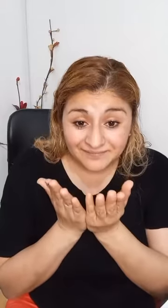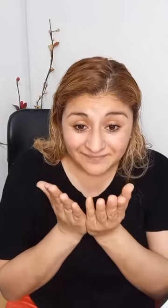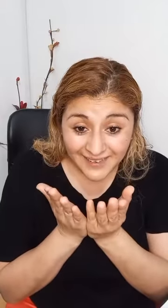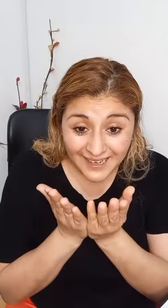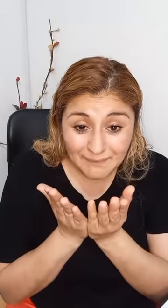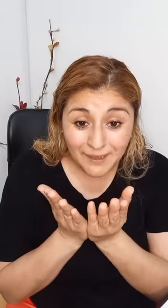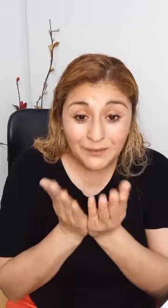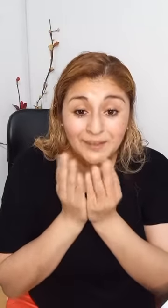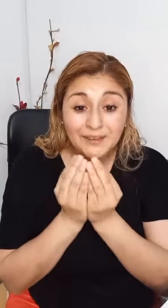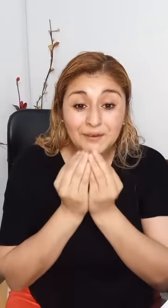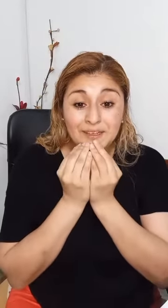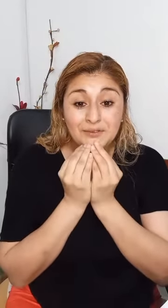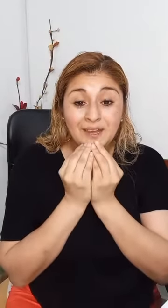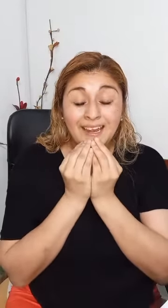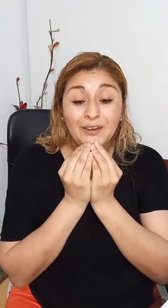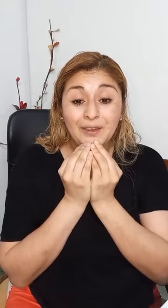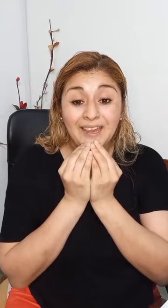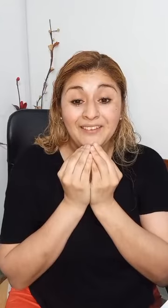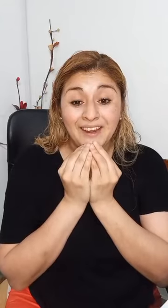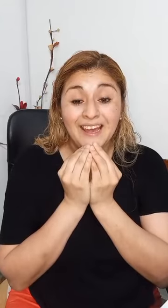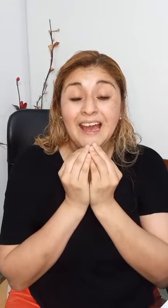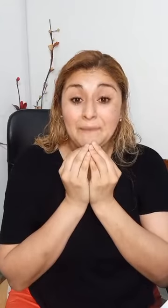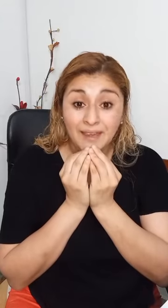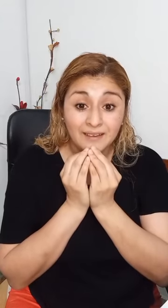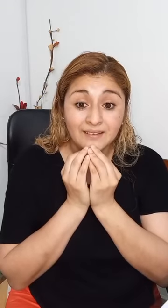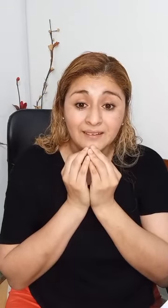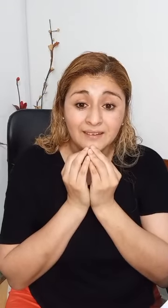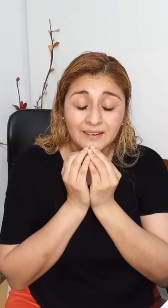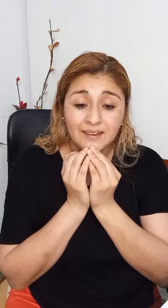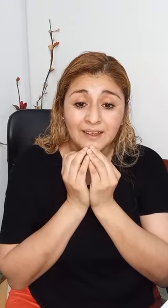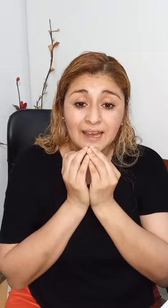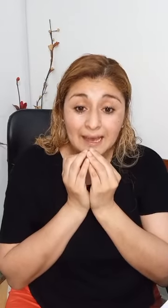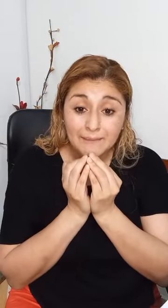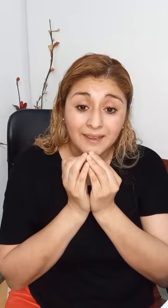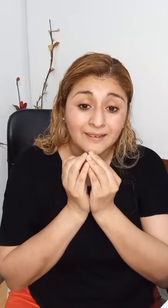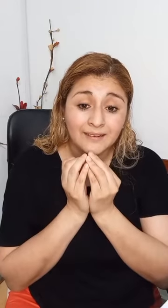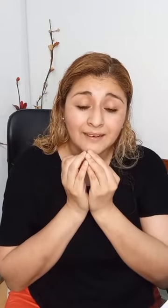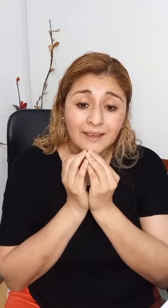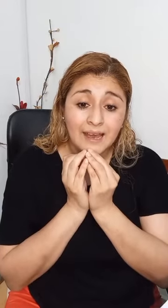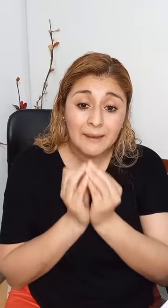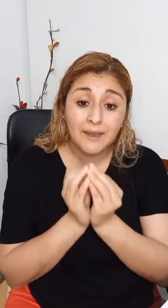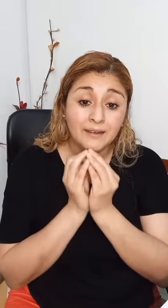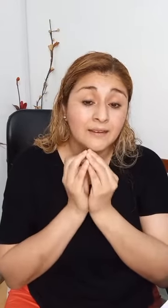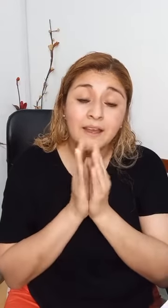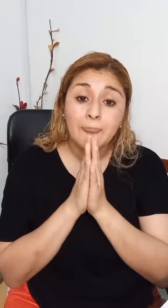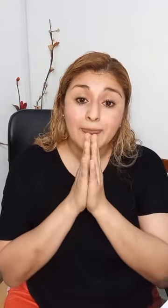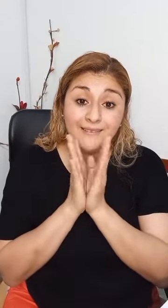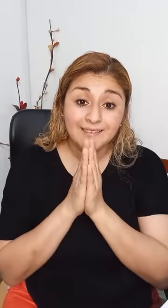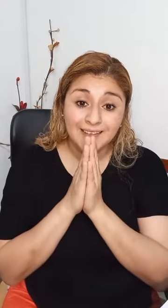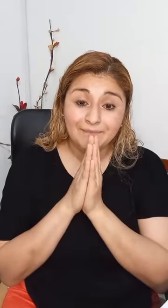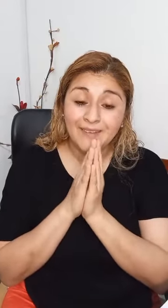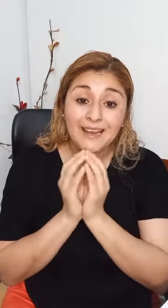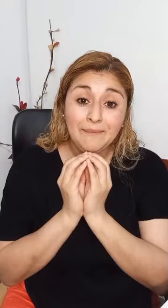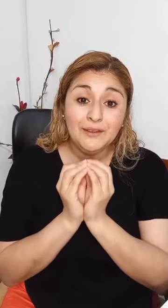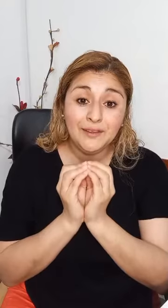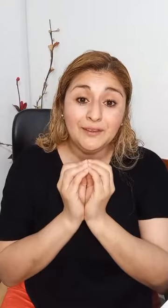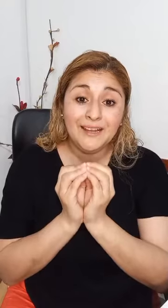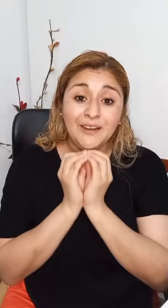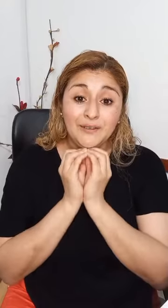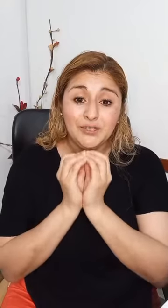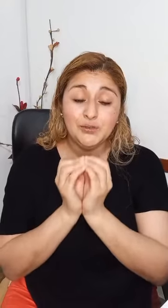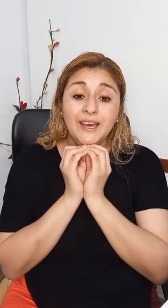el Espíritu Santo nos ayuda y nos mía ver. Amén. Amén. Amén. Es así. El